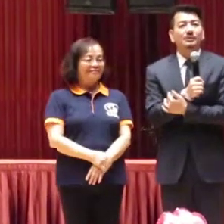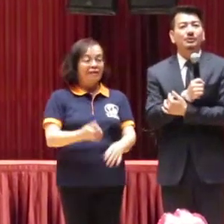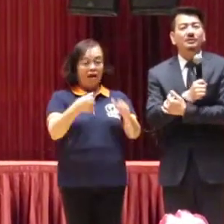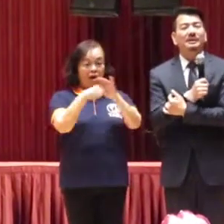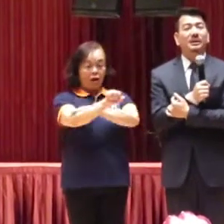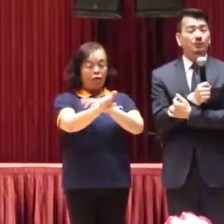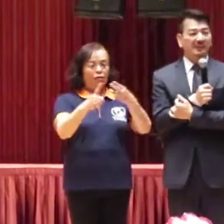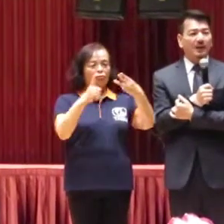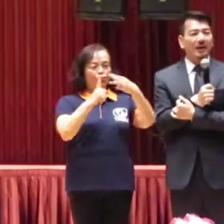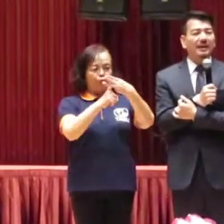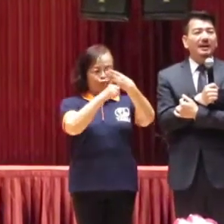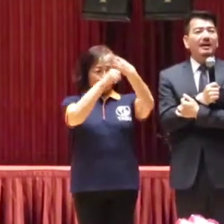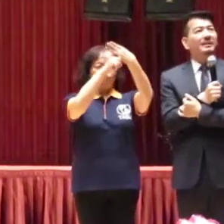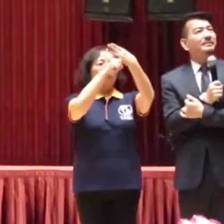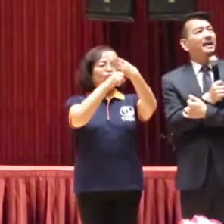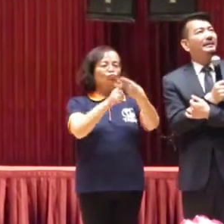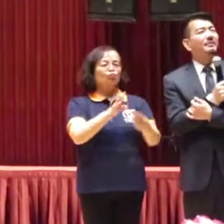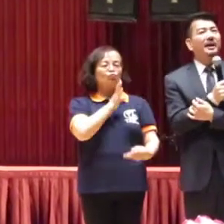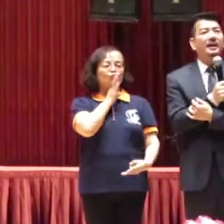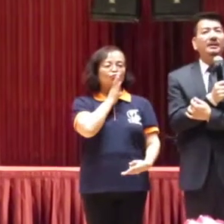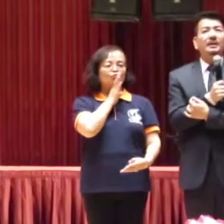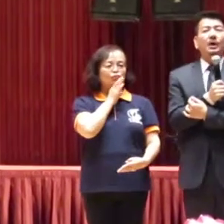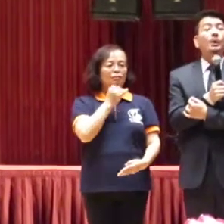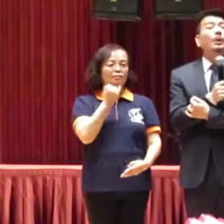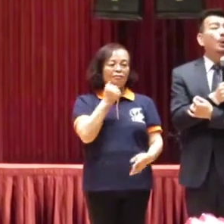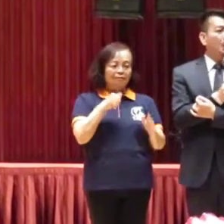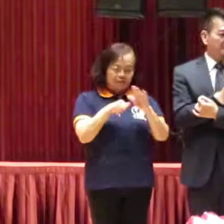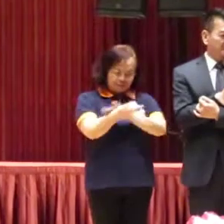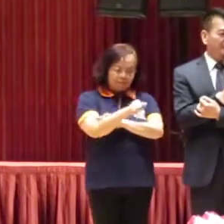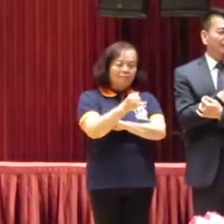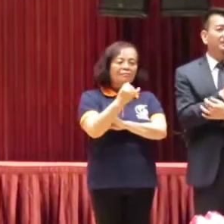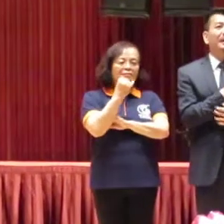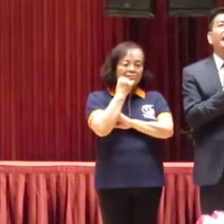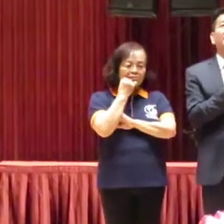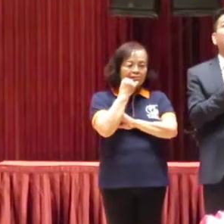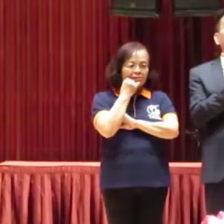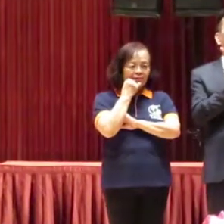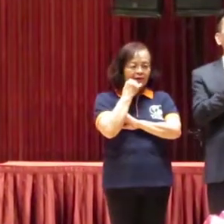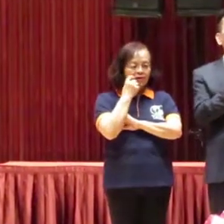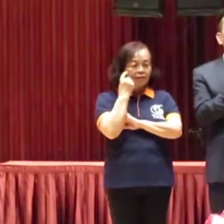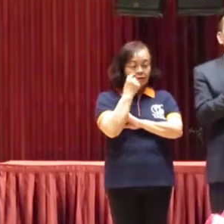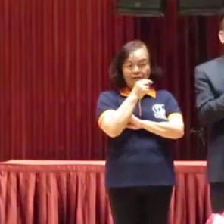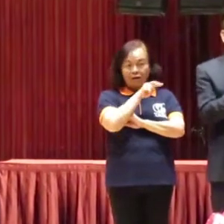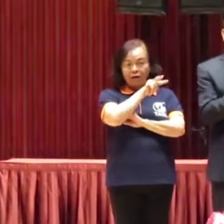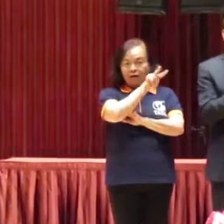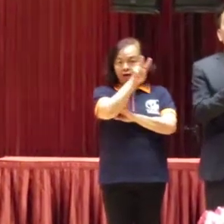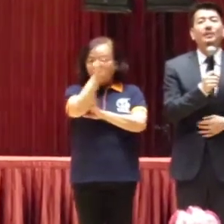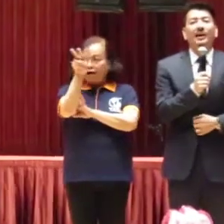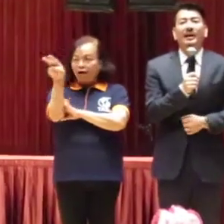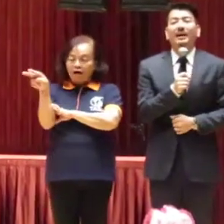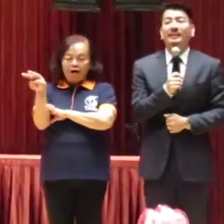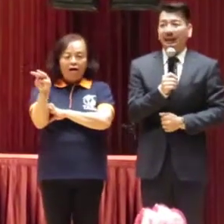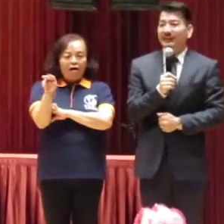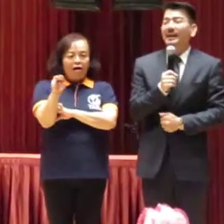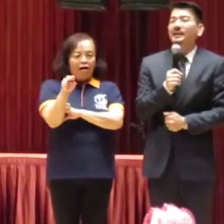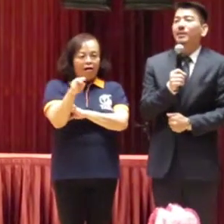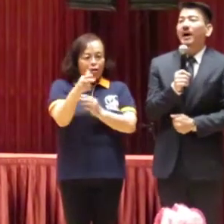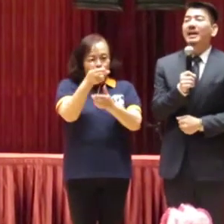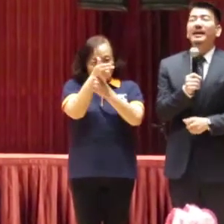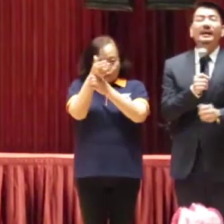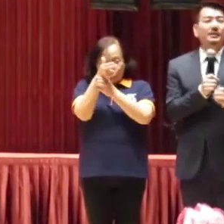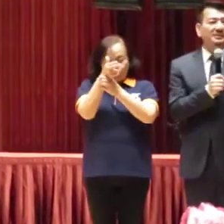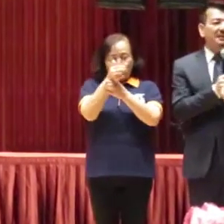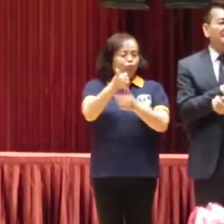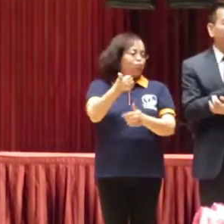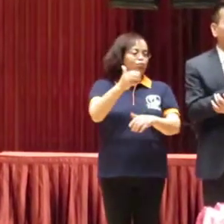棒的消息，就是说在我们的主场馆，好，那这边来电，我们可以透过裸视，我们就可以看到很多 VR 的一个效果，那好，大概一点一